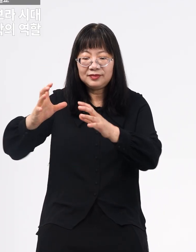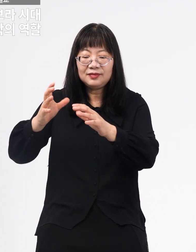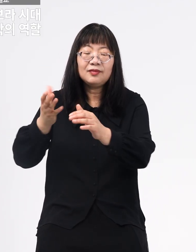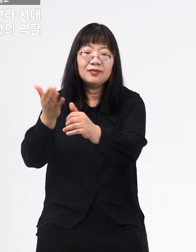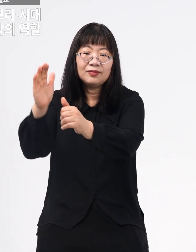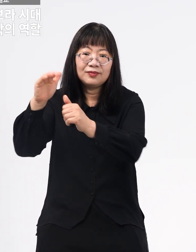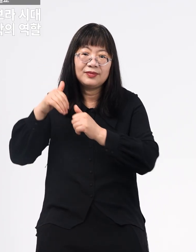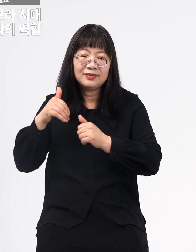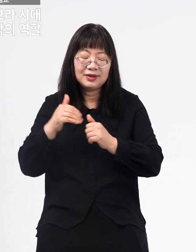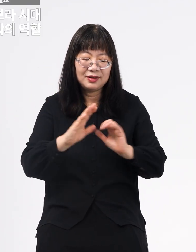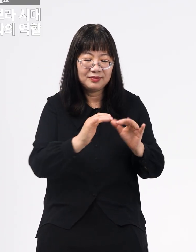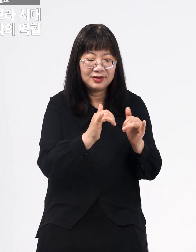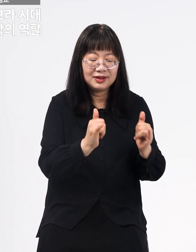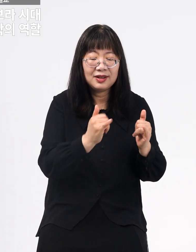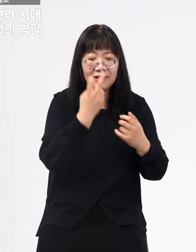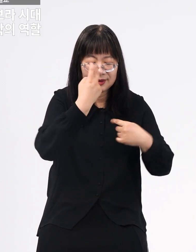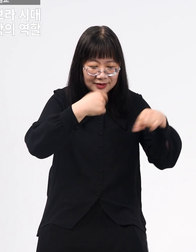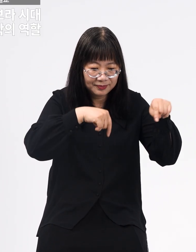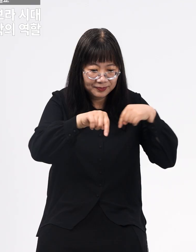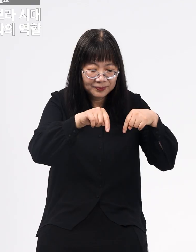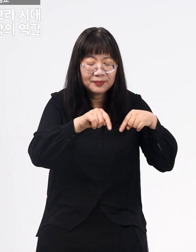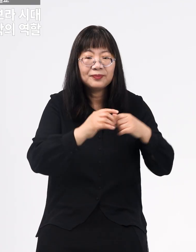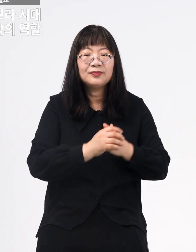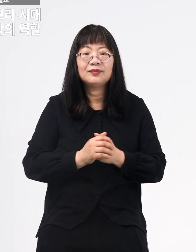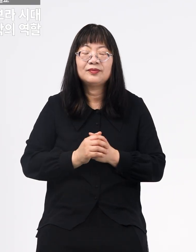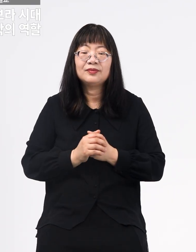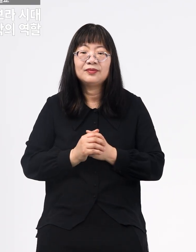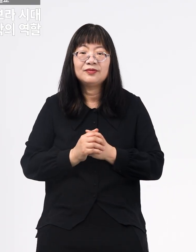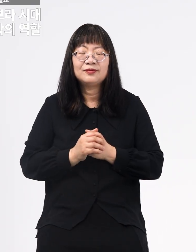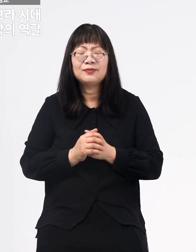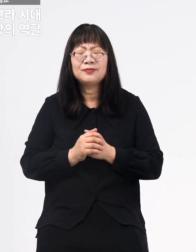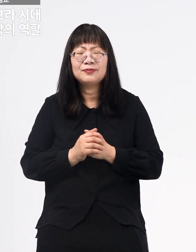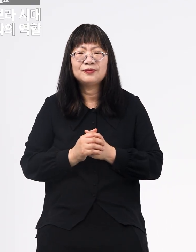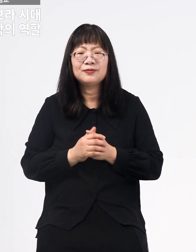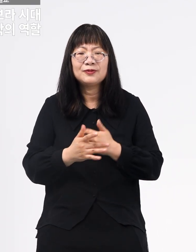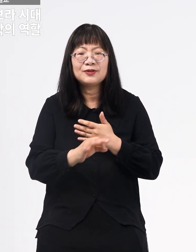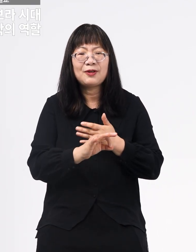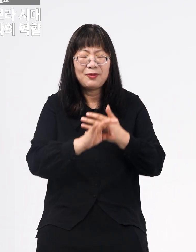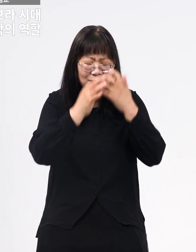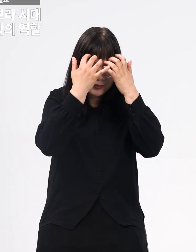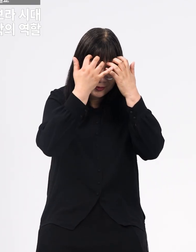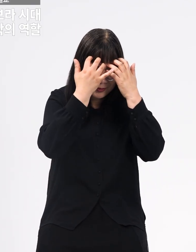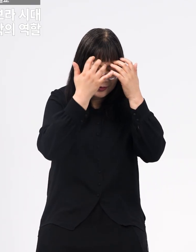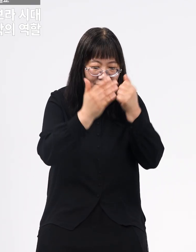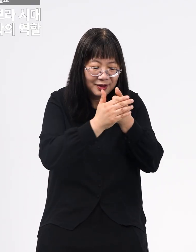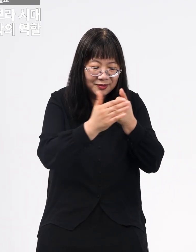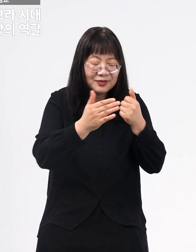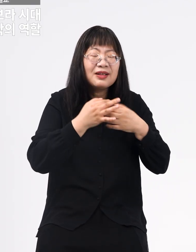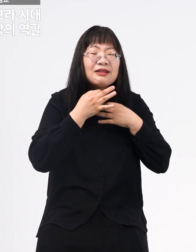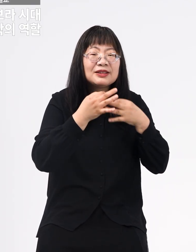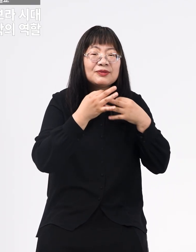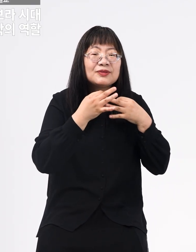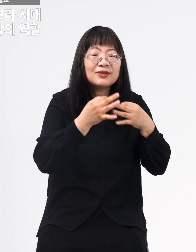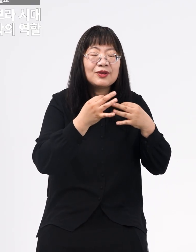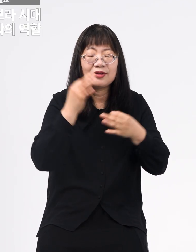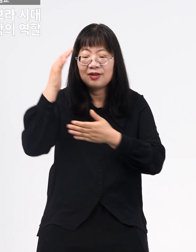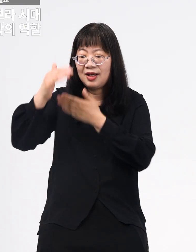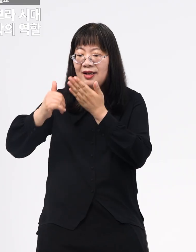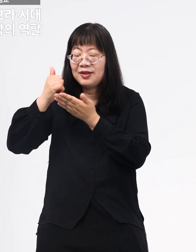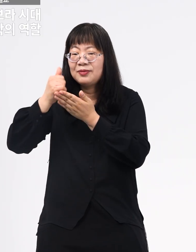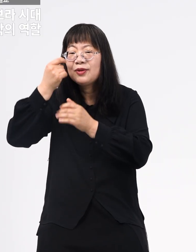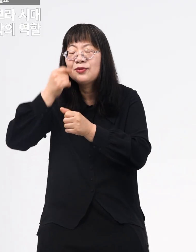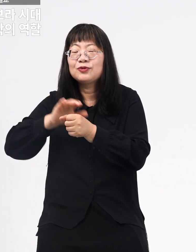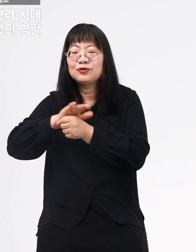백성들을 징치하십니다. 그러면 아프죠. 부르짖습니다. 하나님이